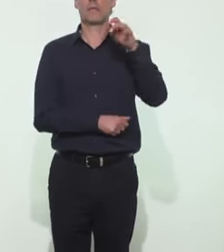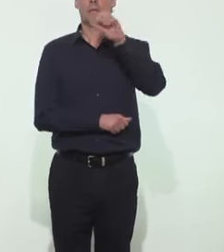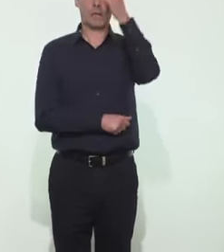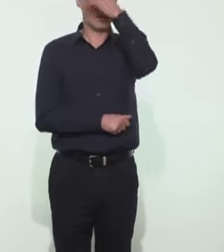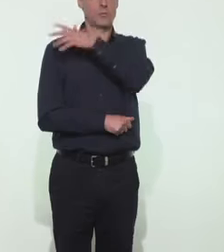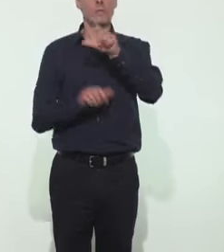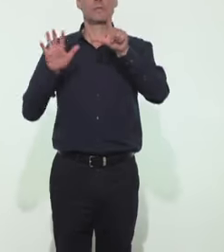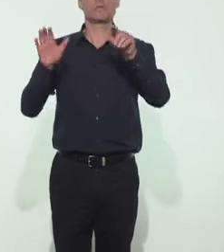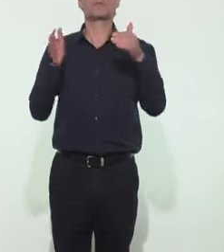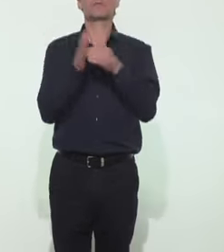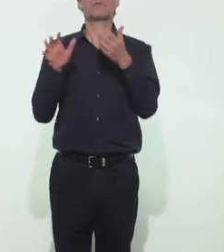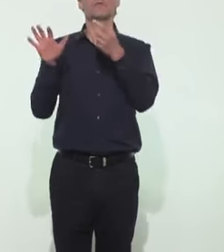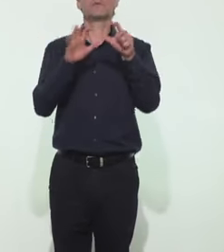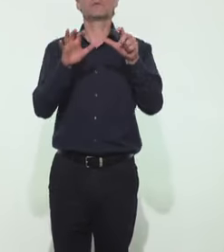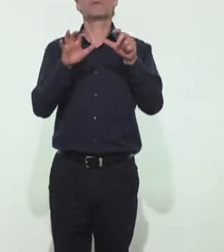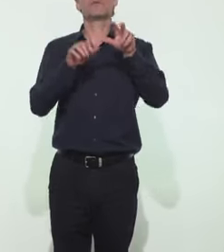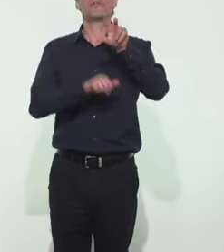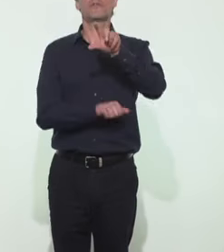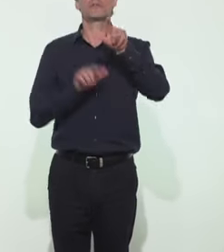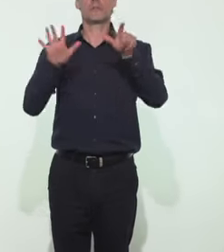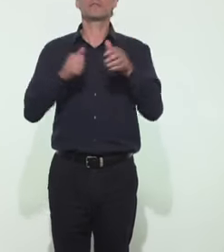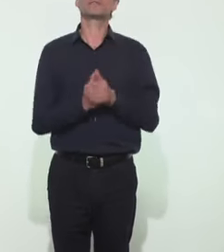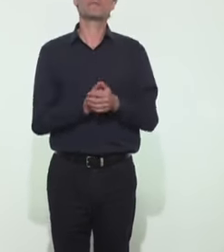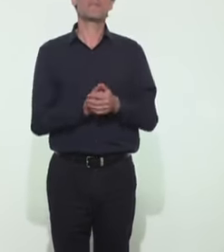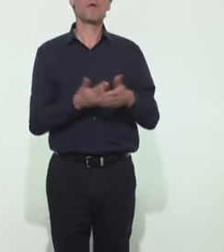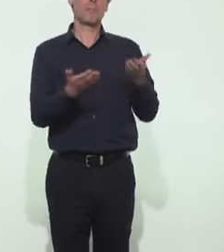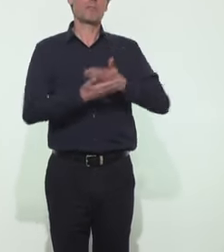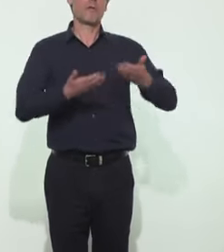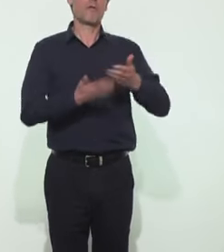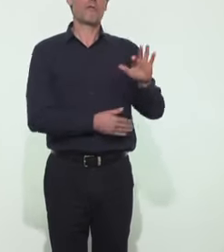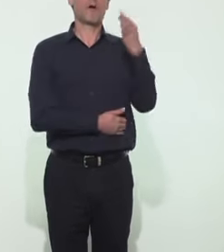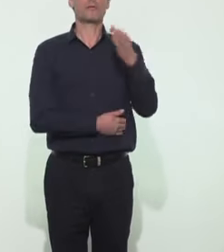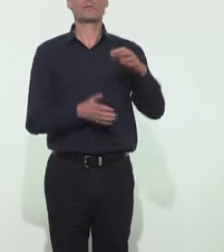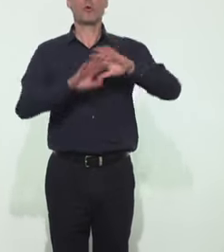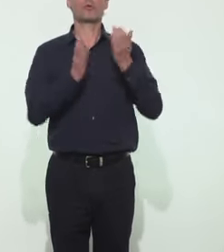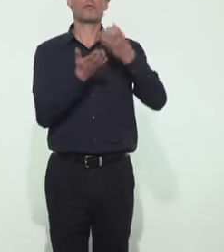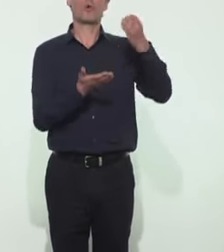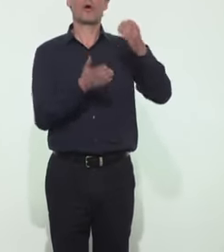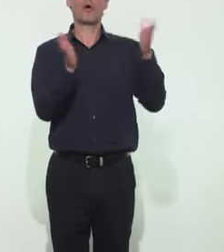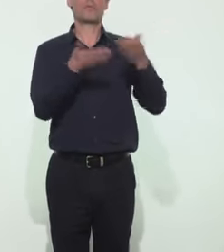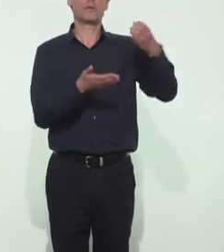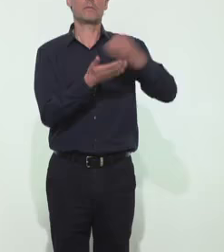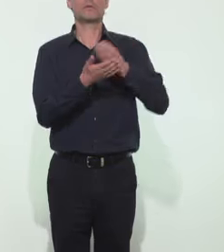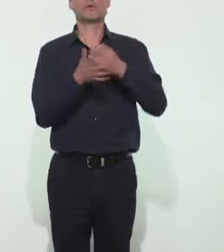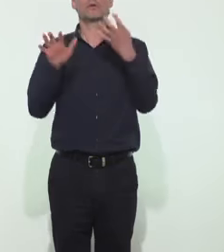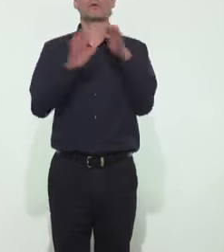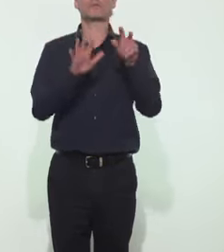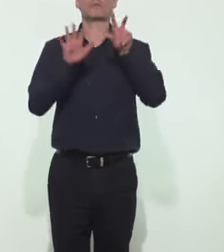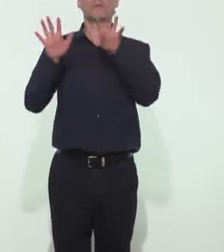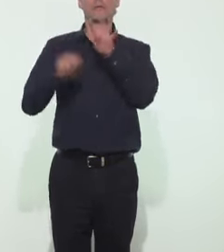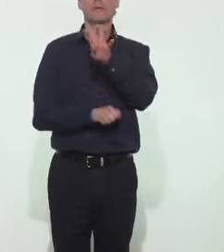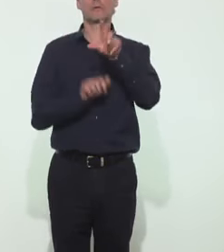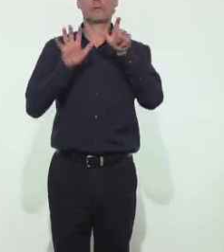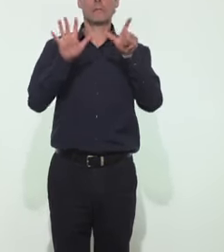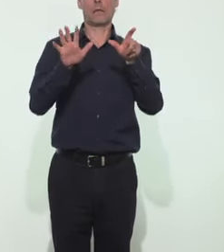en france les données hospitalières qui nous remontent de 947 établissements de santé publics